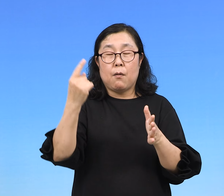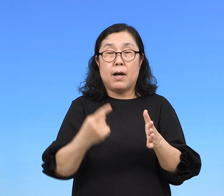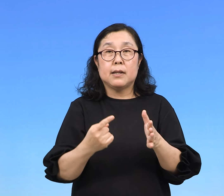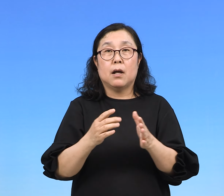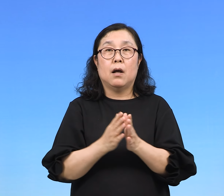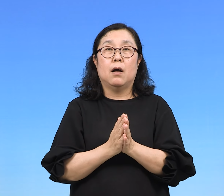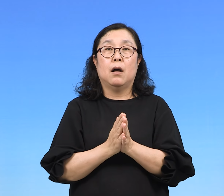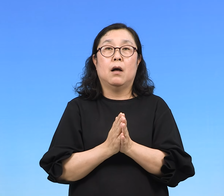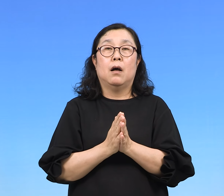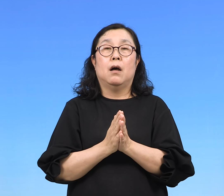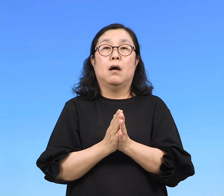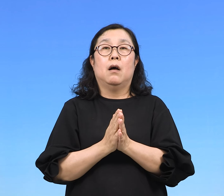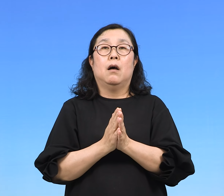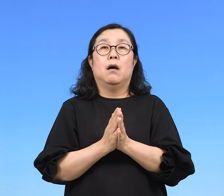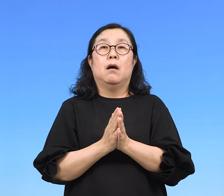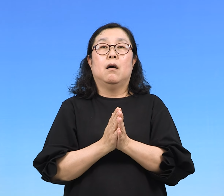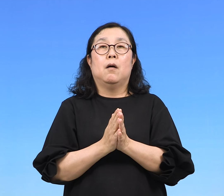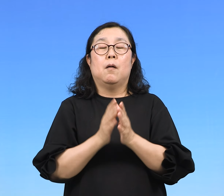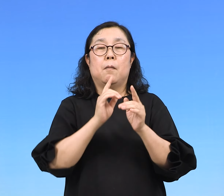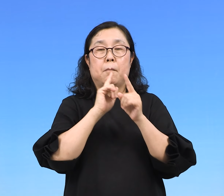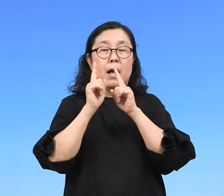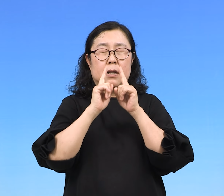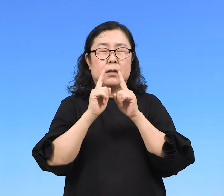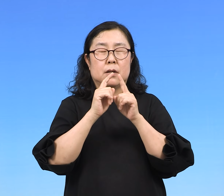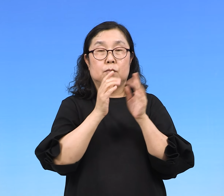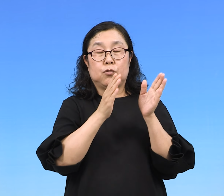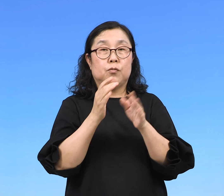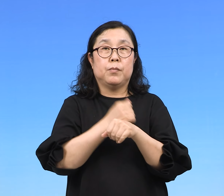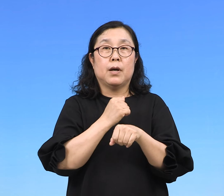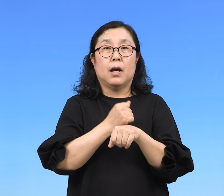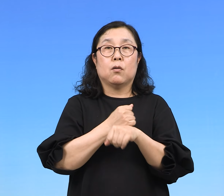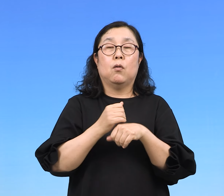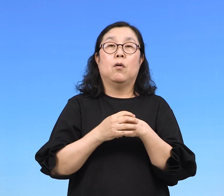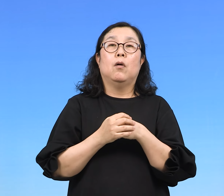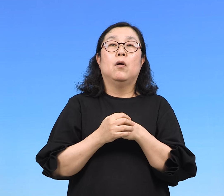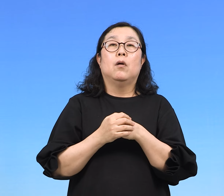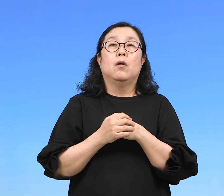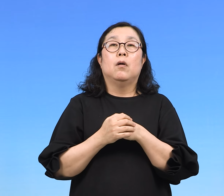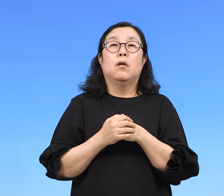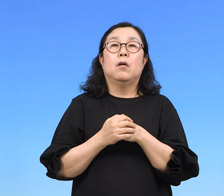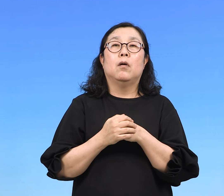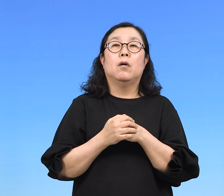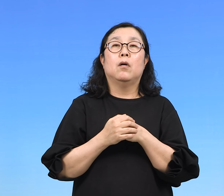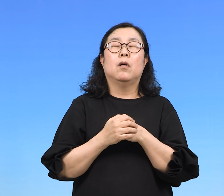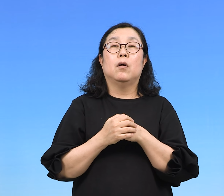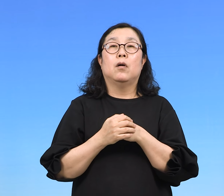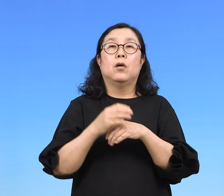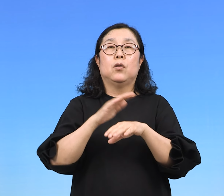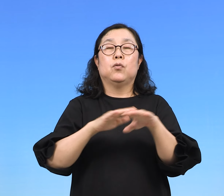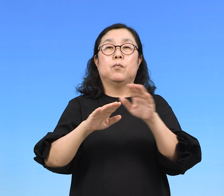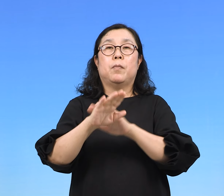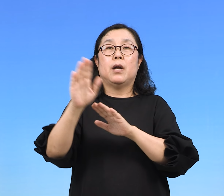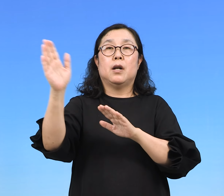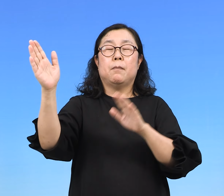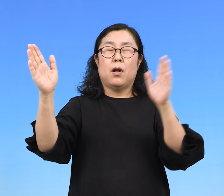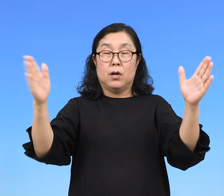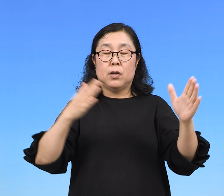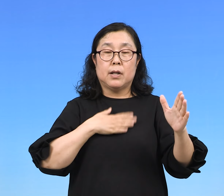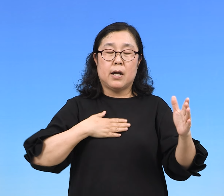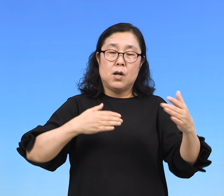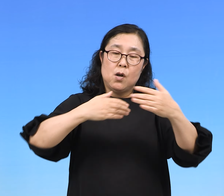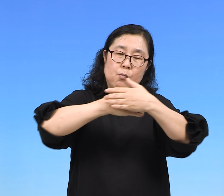준비하고 묵상하다가 답답하면 여기 앉아가지고 또 울고, 내는 주의 영광을 보기 원합니다. 오늘도 두 팔 벌려